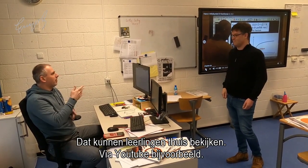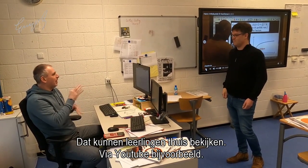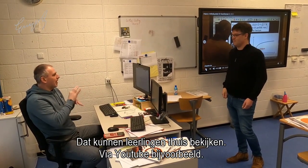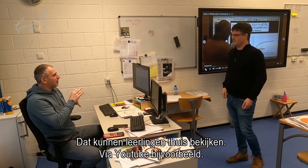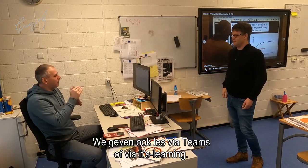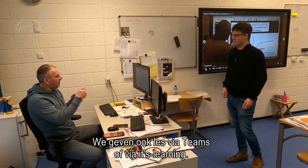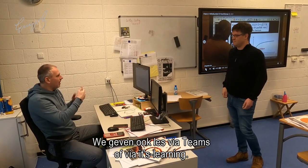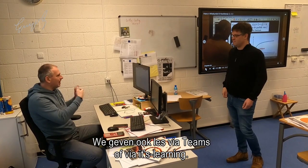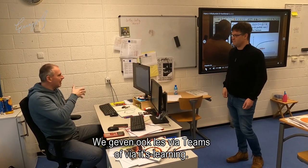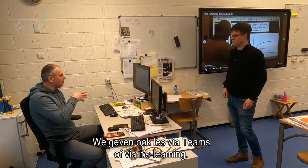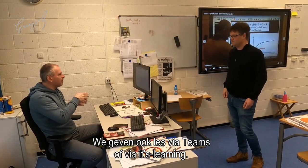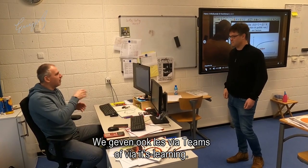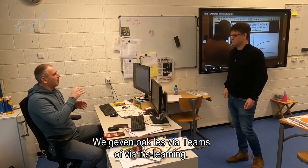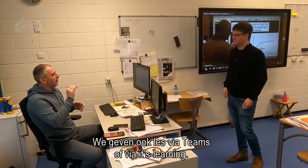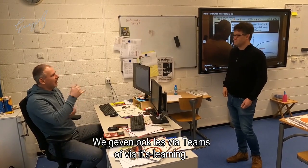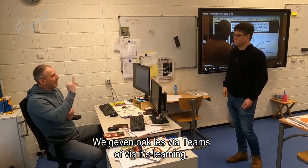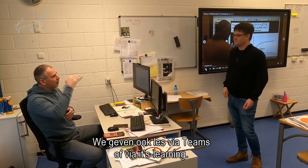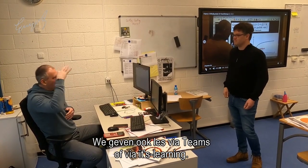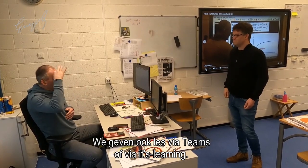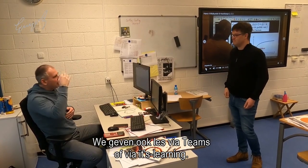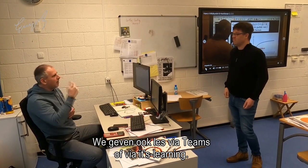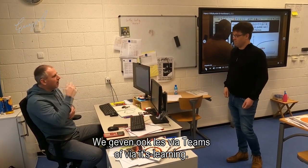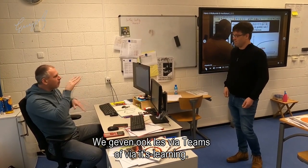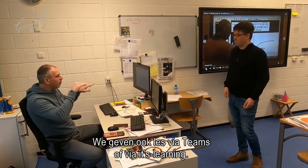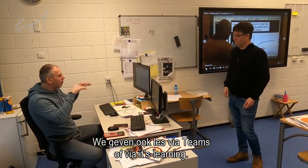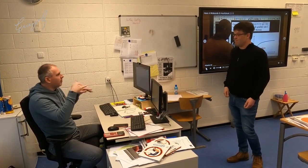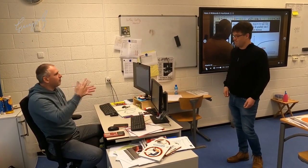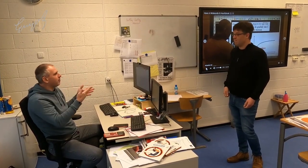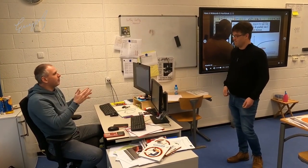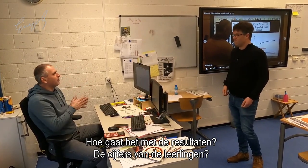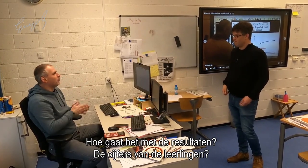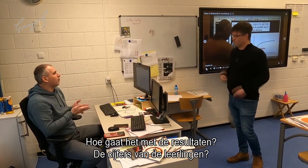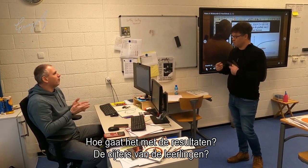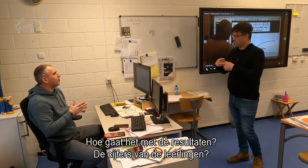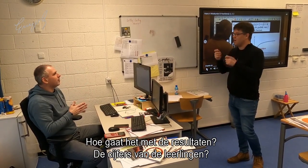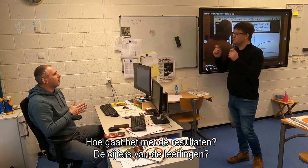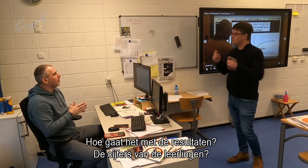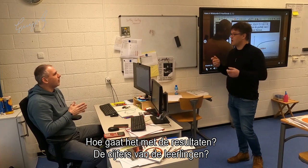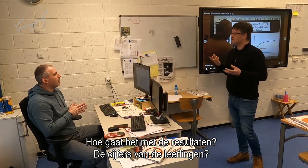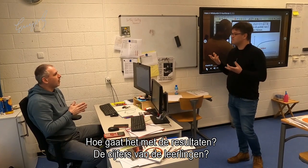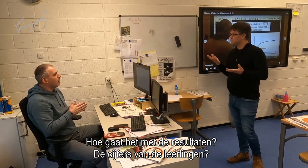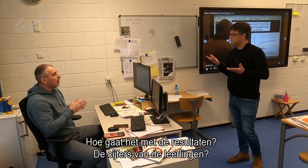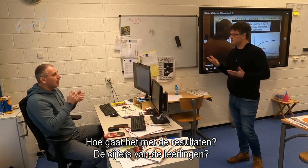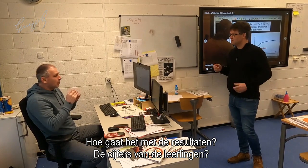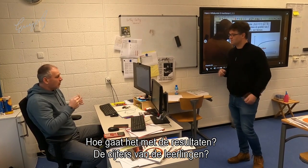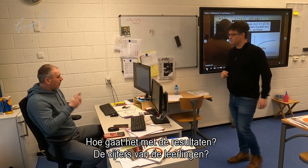bijvoorbeeld. We geven ook les via Teams of via It's Learning. Hoe gaat het met de resultaten, de cijfers van de leerlingen?